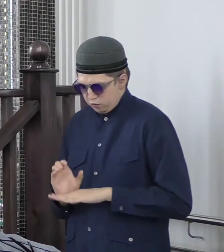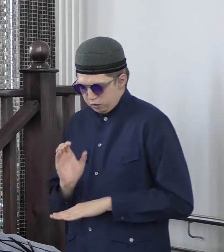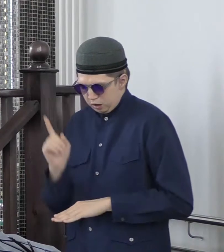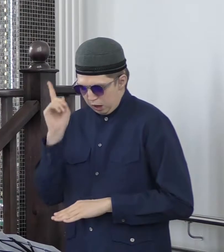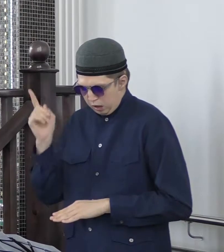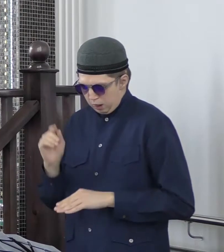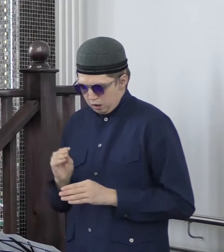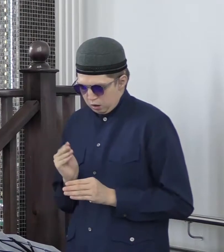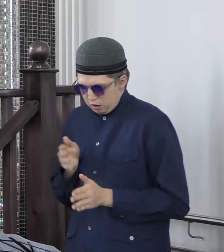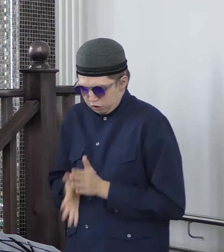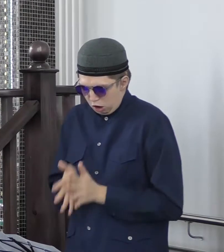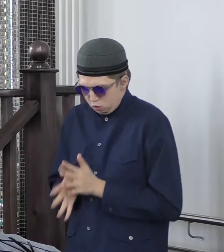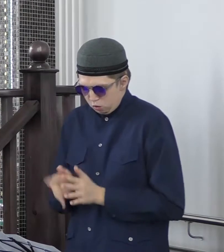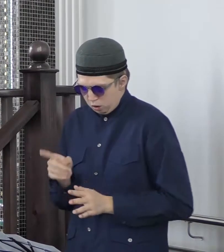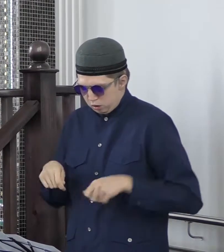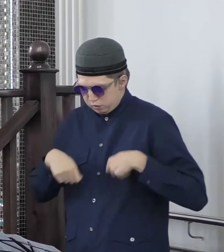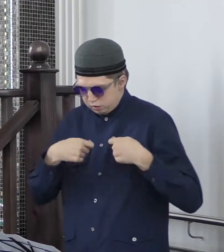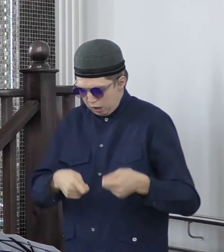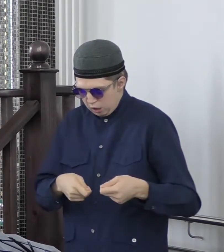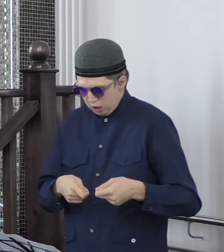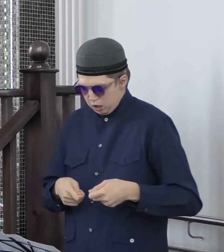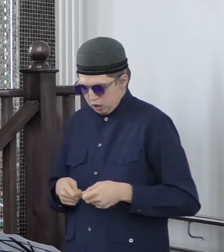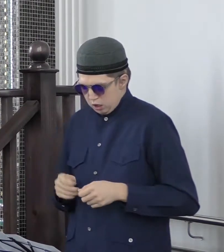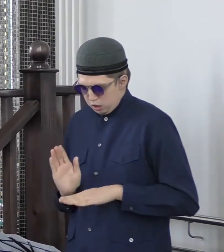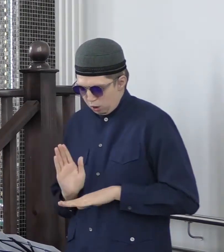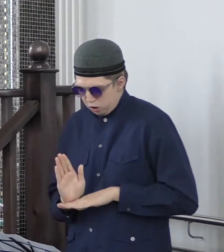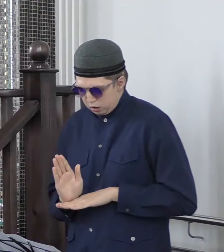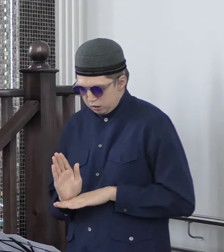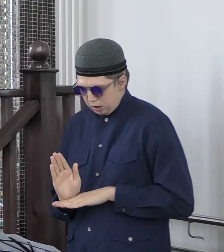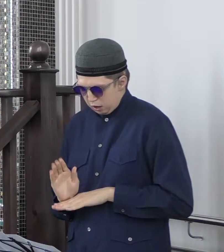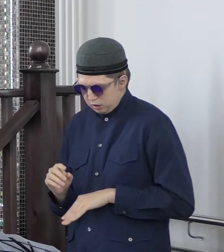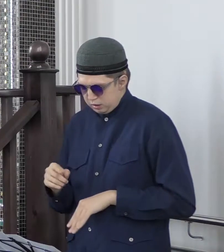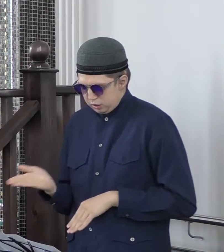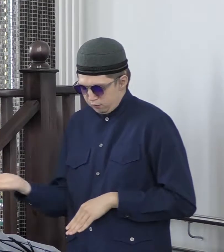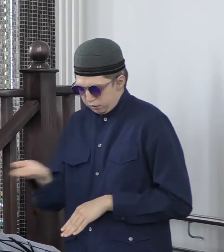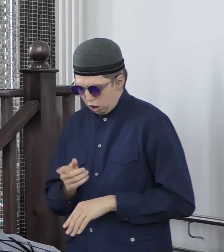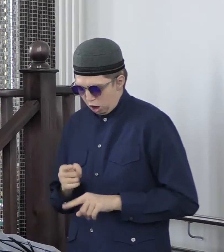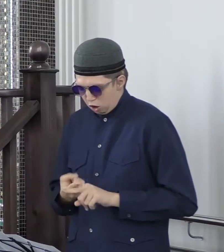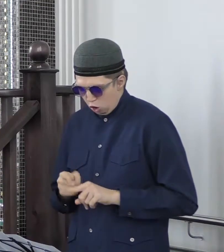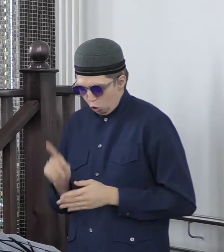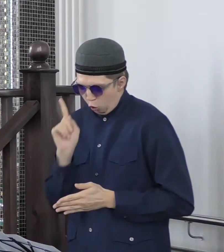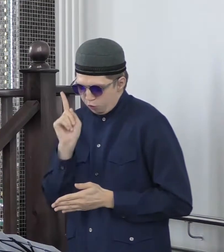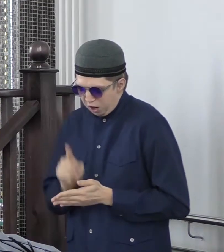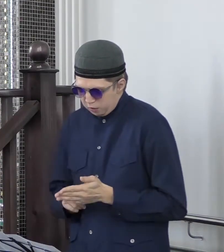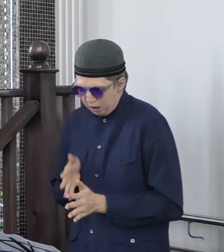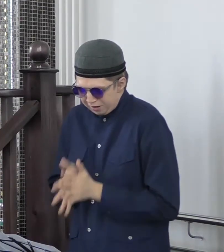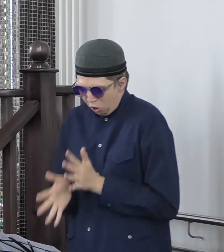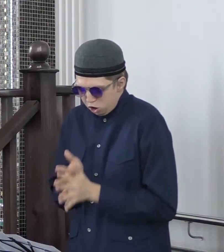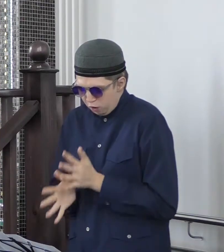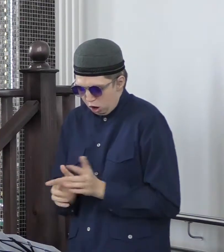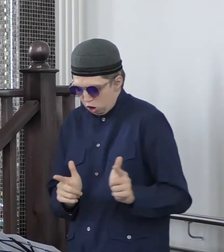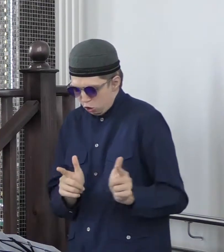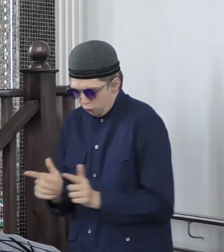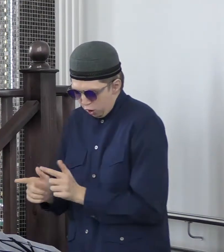Пирамбарымыз хәтта бу намазны да әйтмәде, уразаны да әйтмәде, әдиеннәрне изгелек кылуны да әйтмәде. Бер җөмлә белән. Сез аны